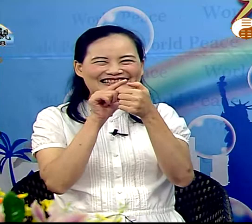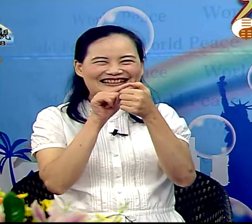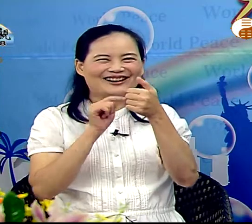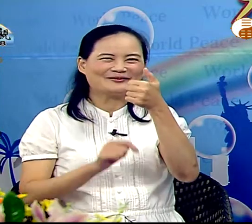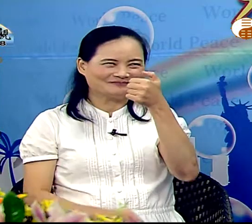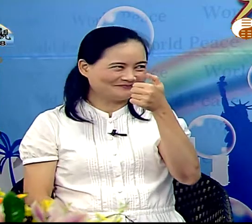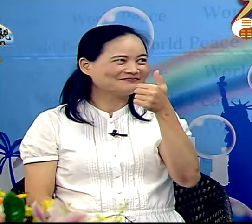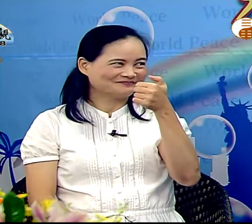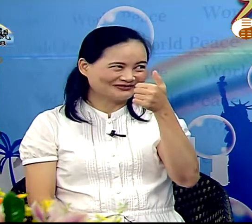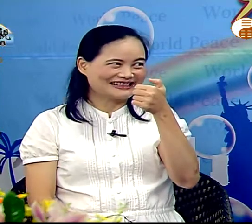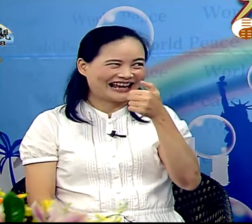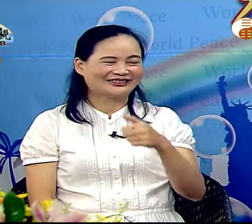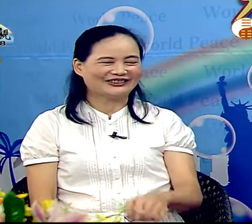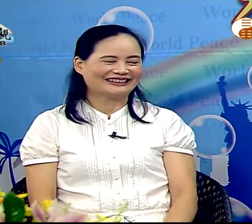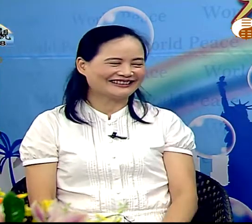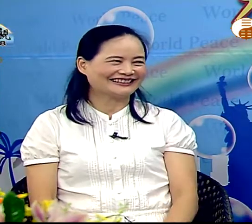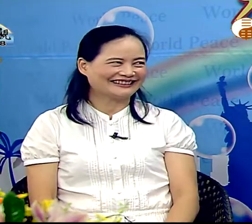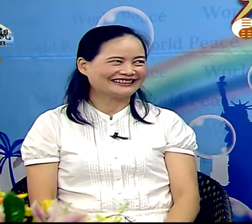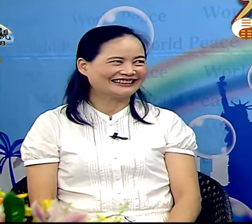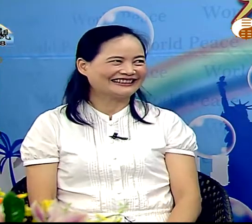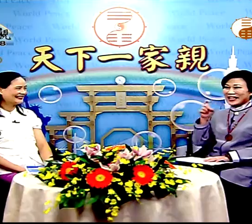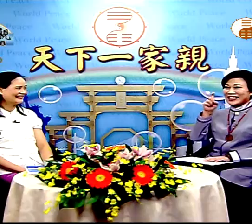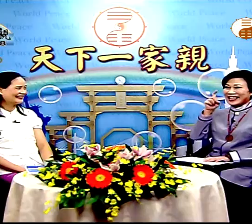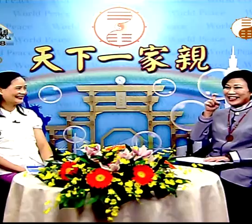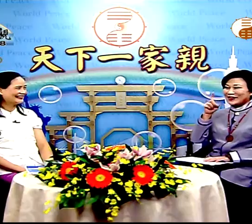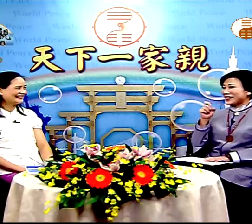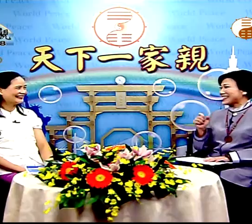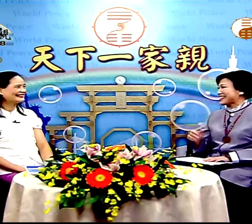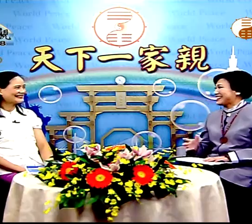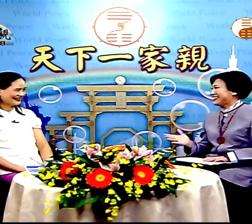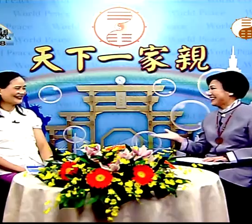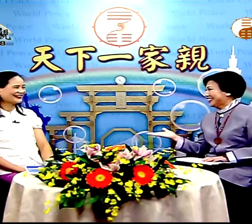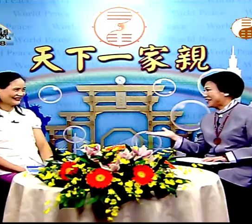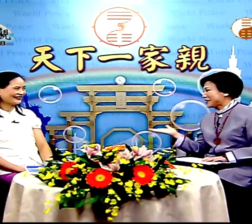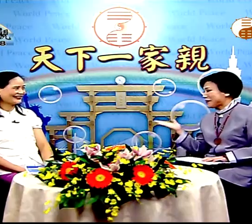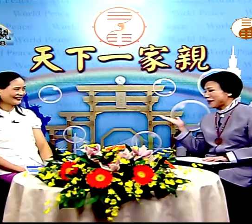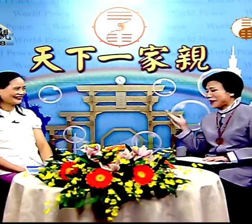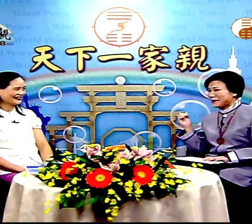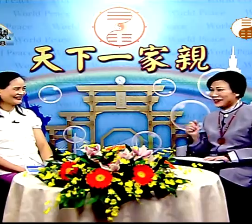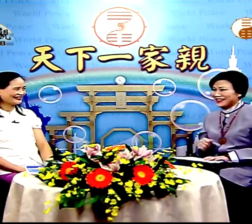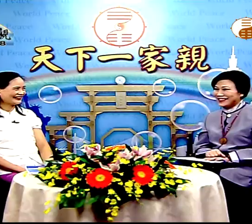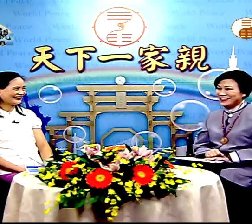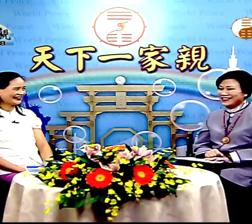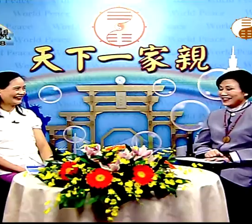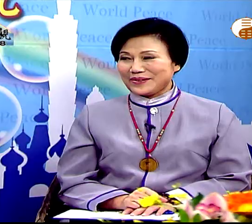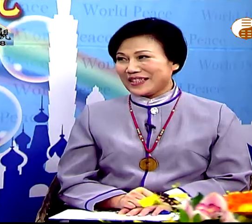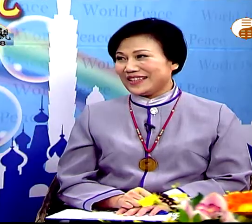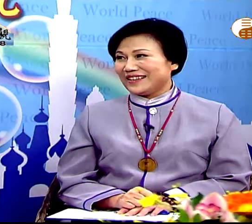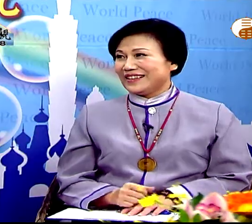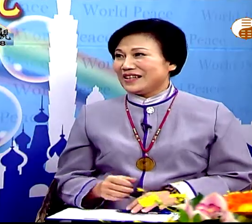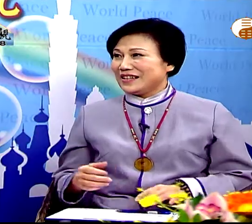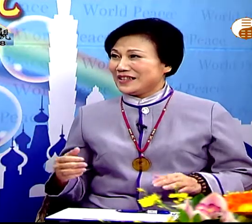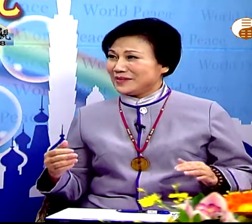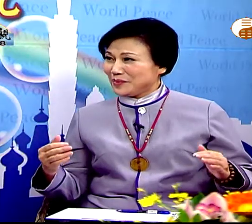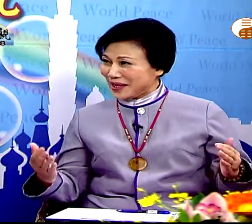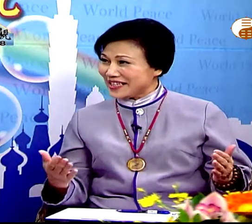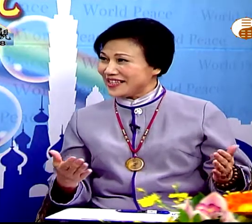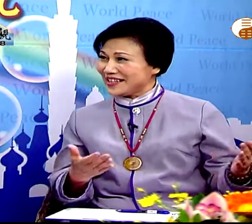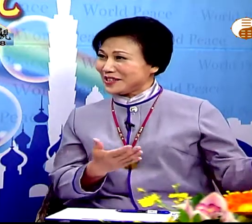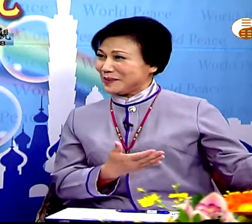哦，那差多了，差多 了， 差多了。 这个 对对对， 我想这个大家都认识的， 对对 对， 这不能乱比的哈。所以关心一下这些朋